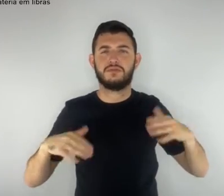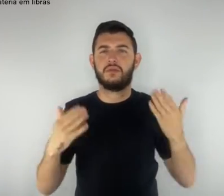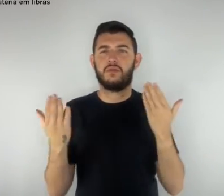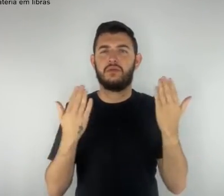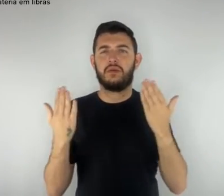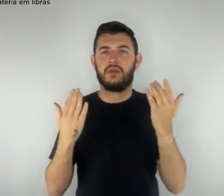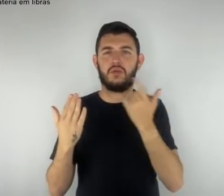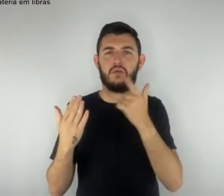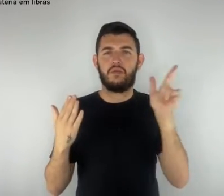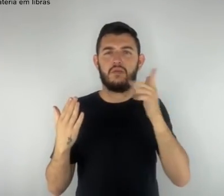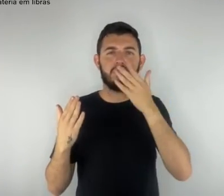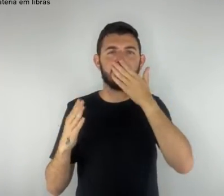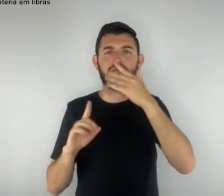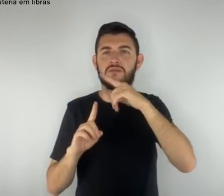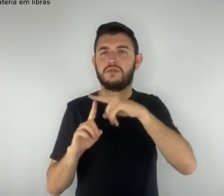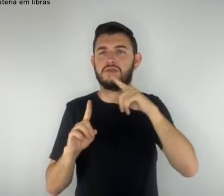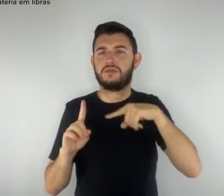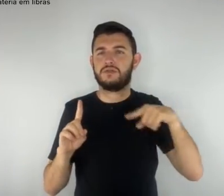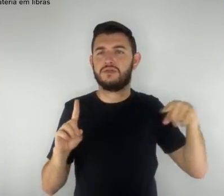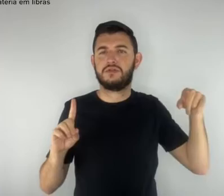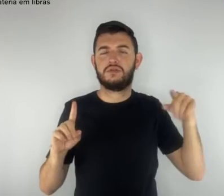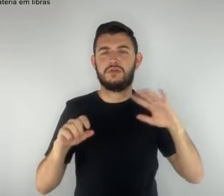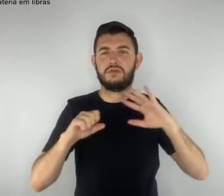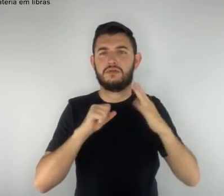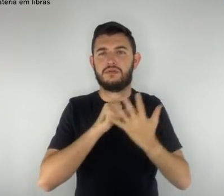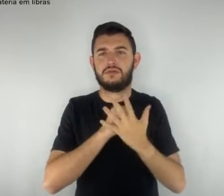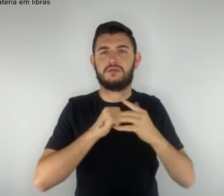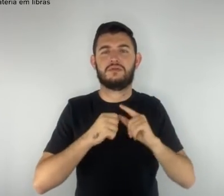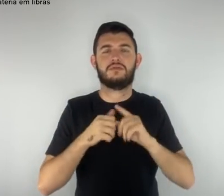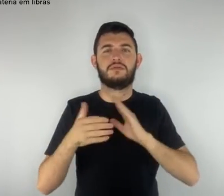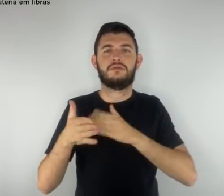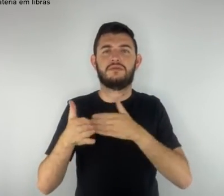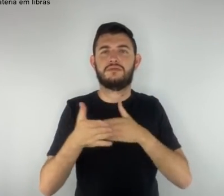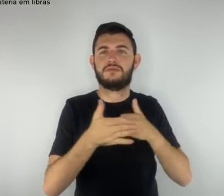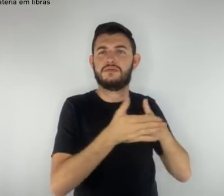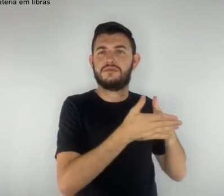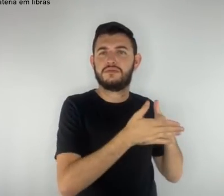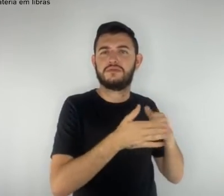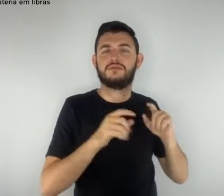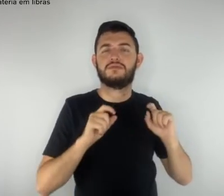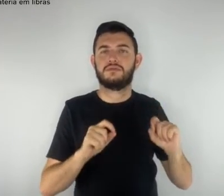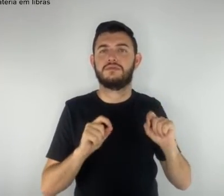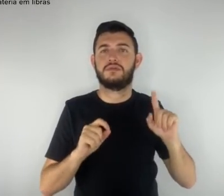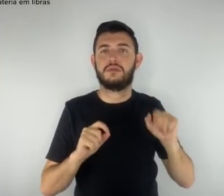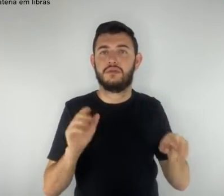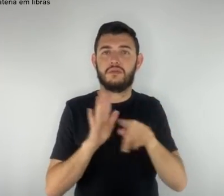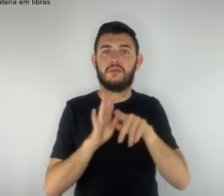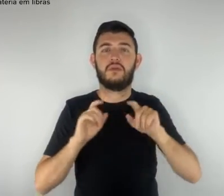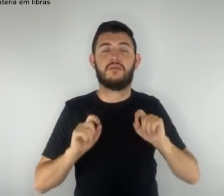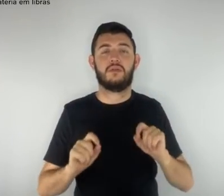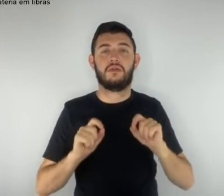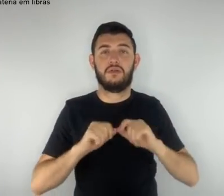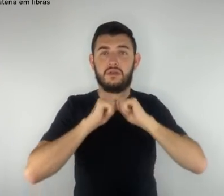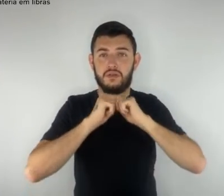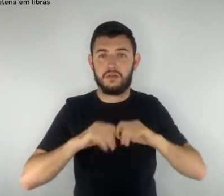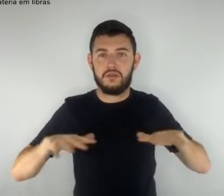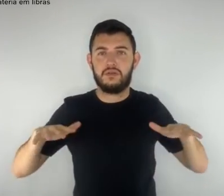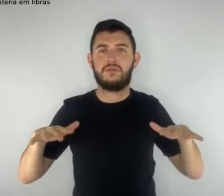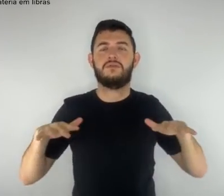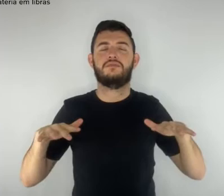anteriores, e todo obstáculo que se impuser à sua circulação será de fundamental importância